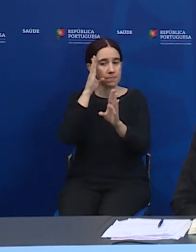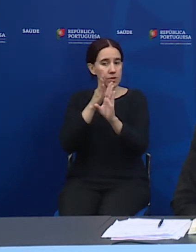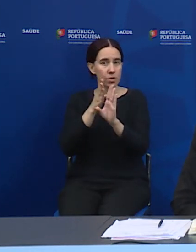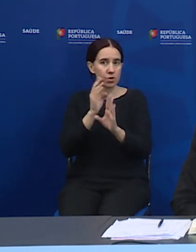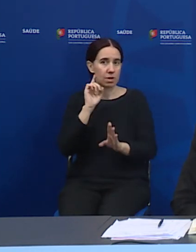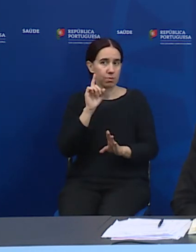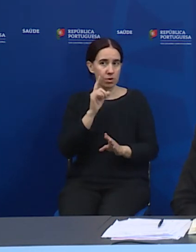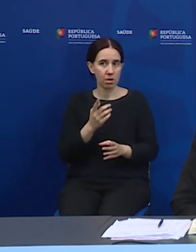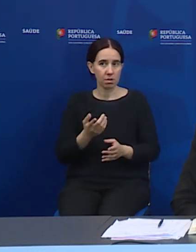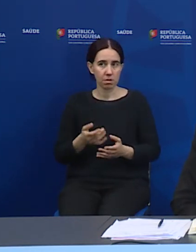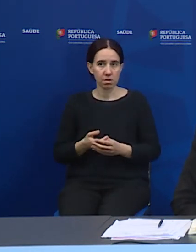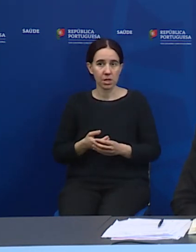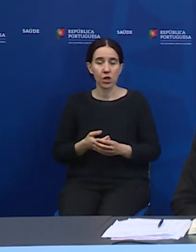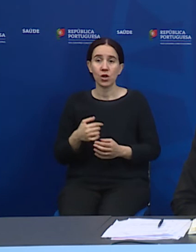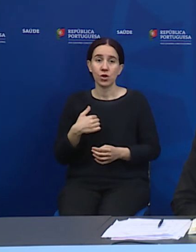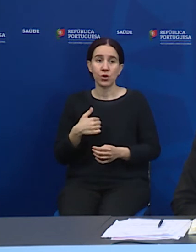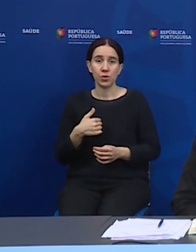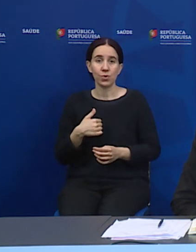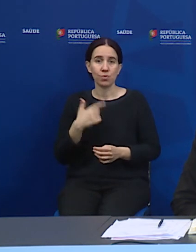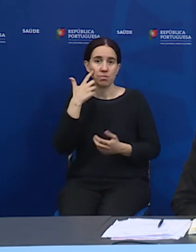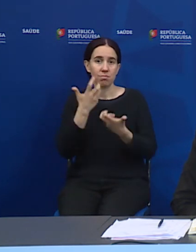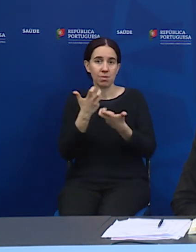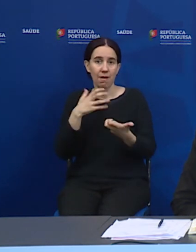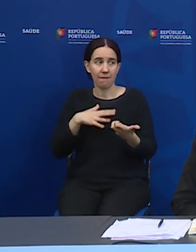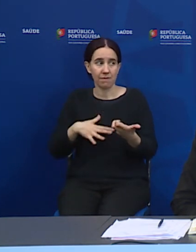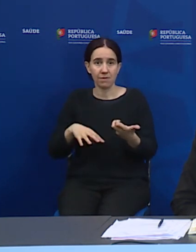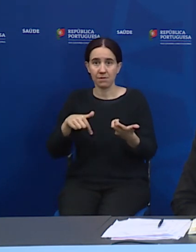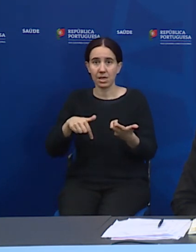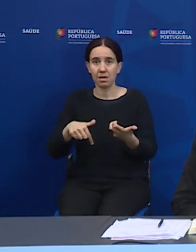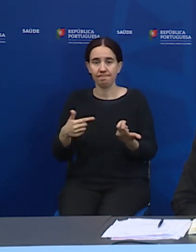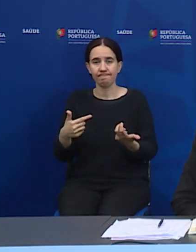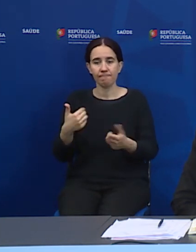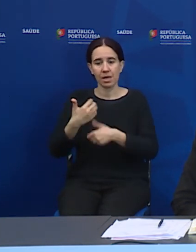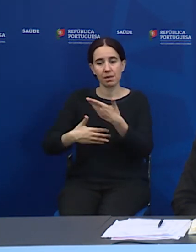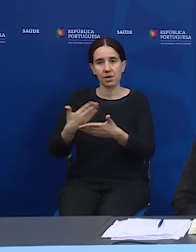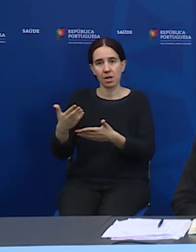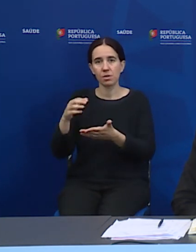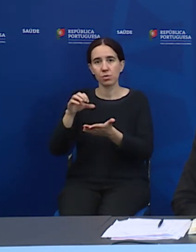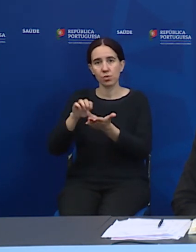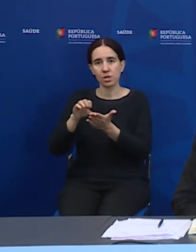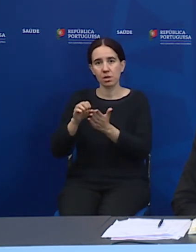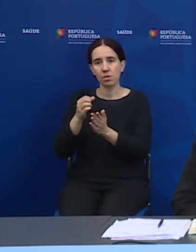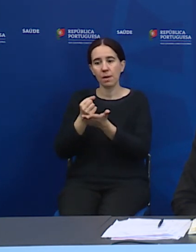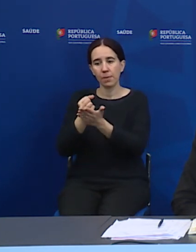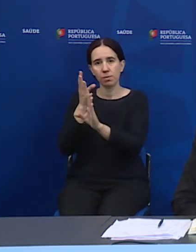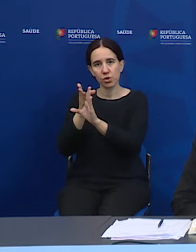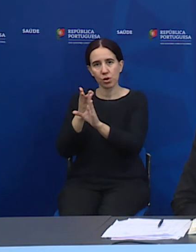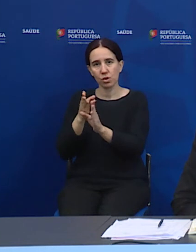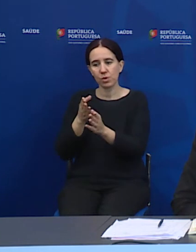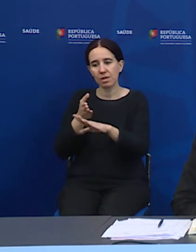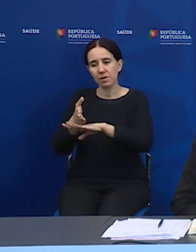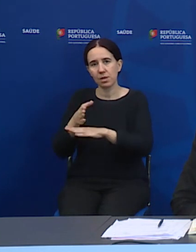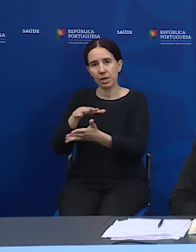é importante e eu não queria deixar de salientar aqui atividades sempre apoio psicológico e intervenção em crise